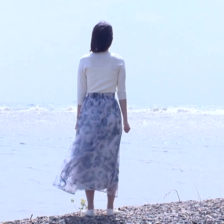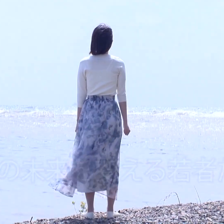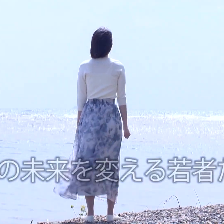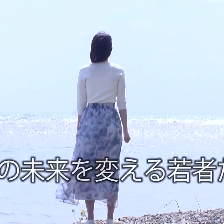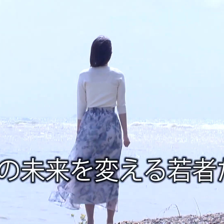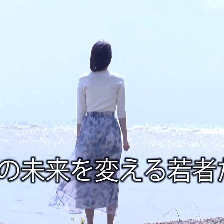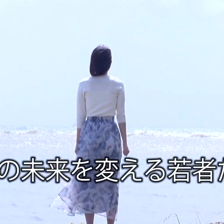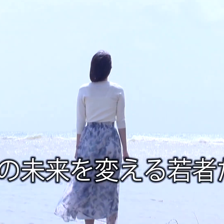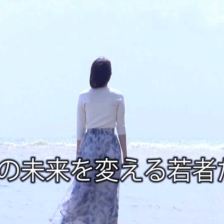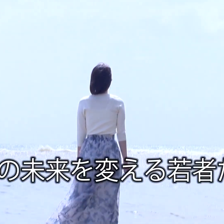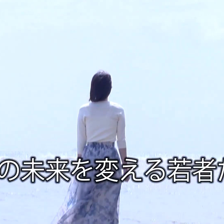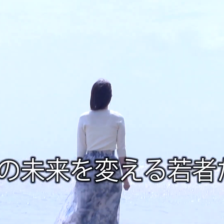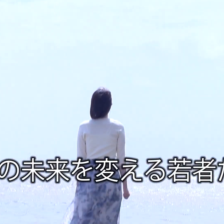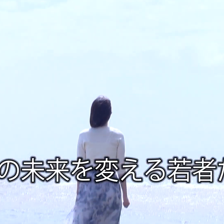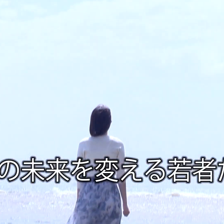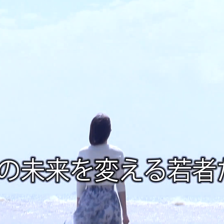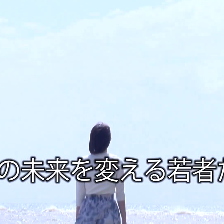米原の未来を変える若者たち、